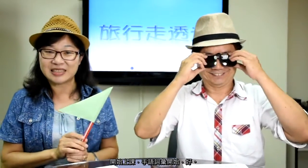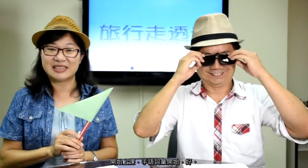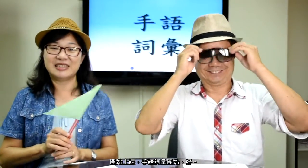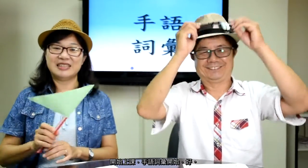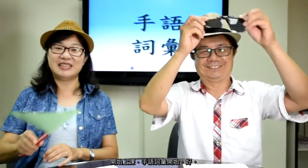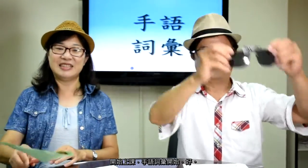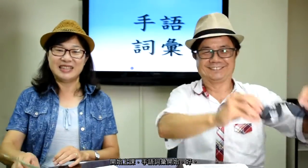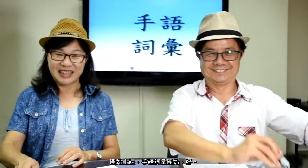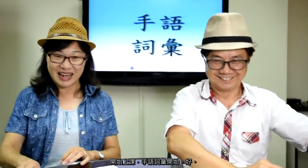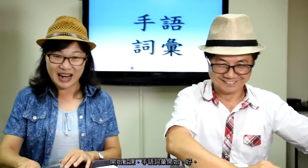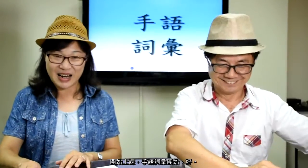始。 好，